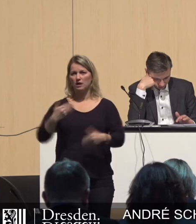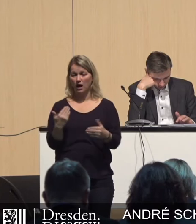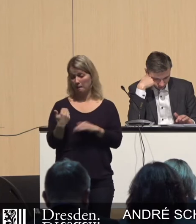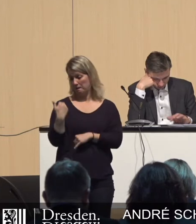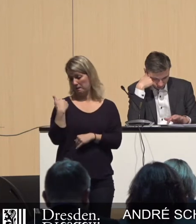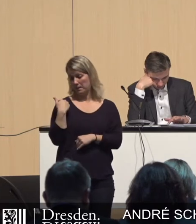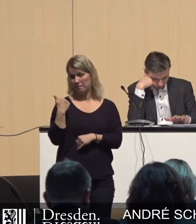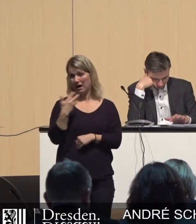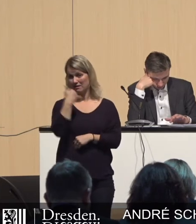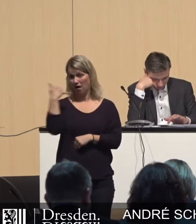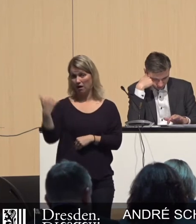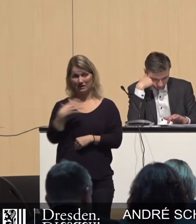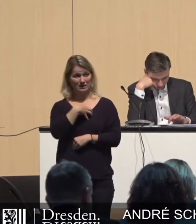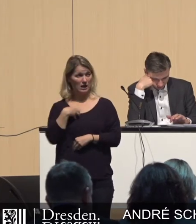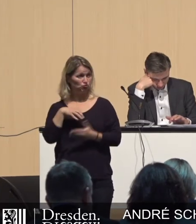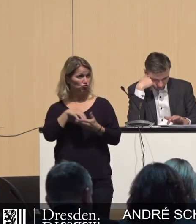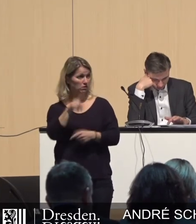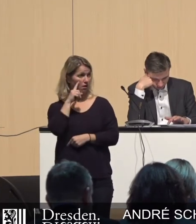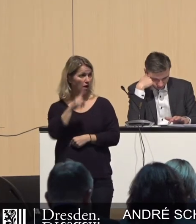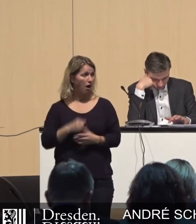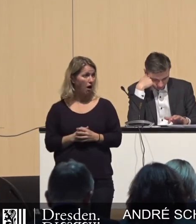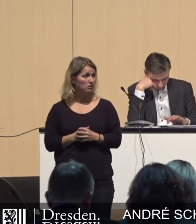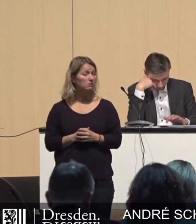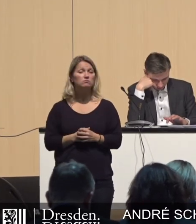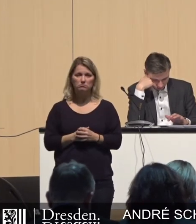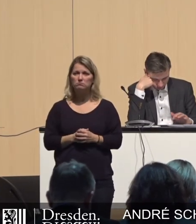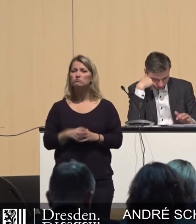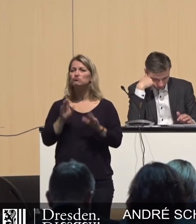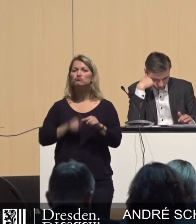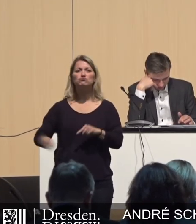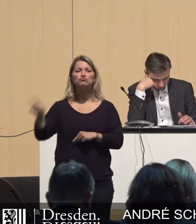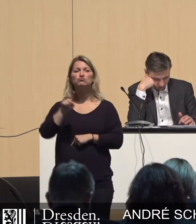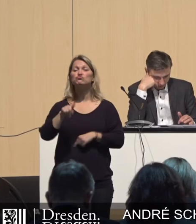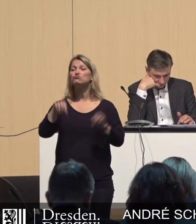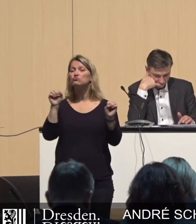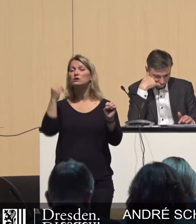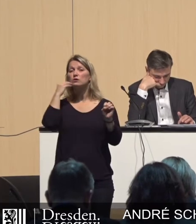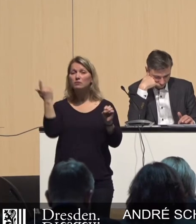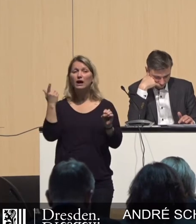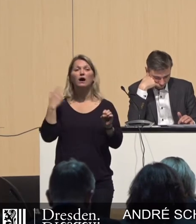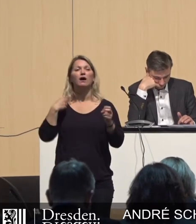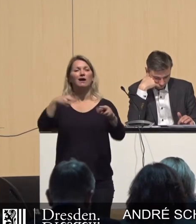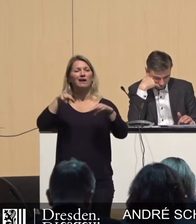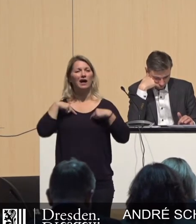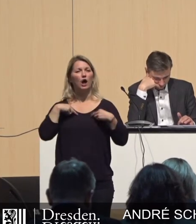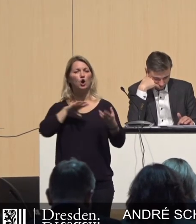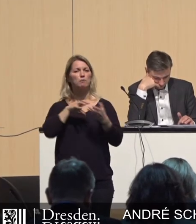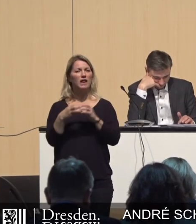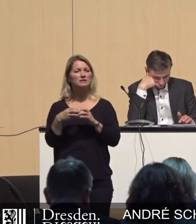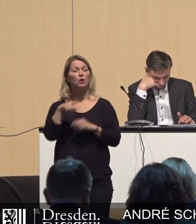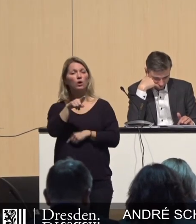Dresdner Stadtrat keine Mehrheit für eine 100-prozentige Rekommunalisierung der DREWAG.